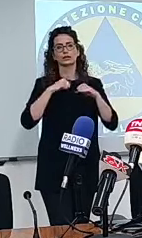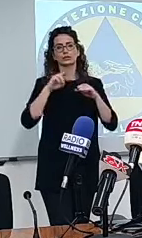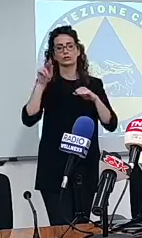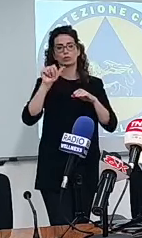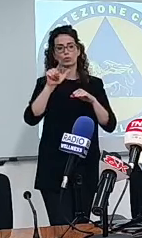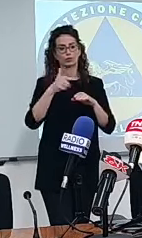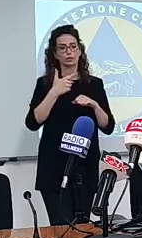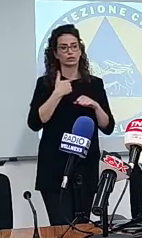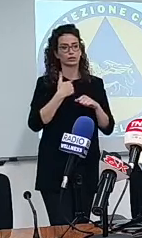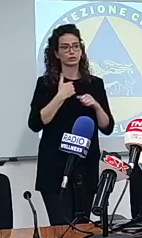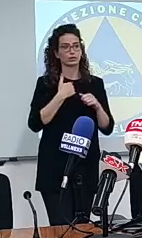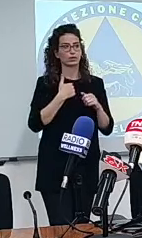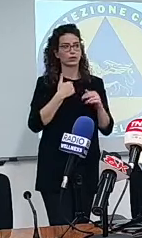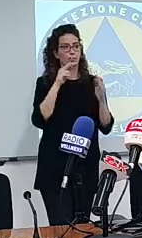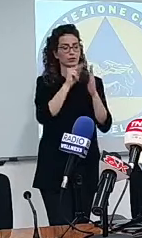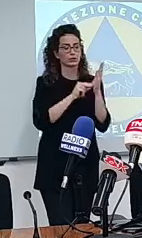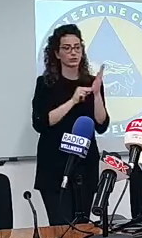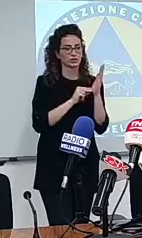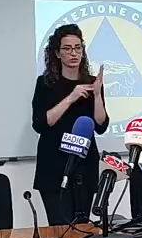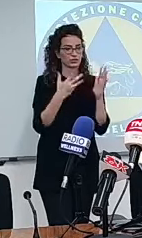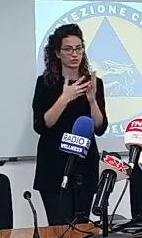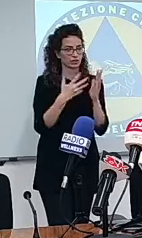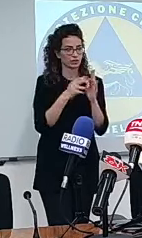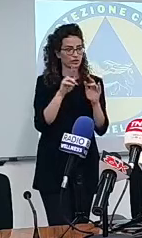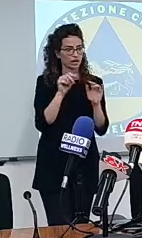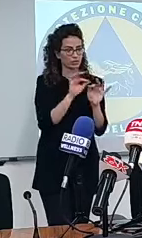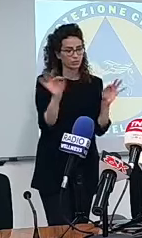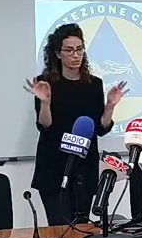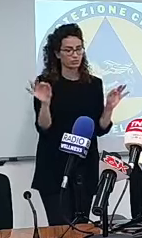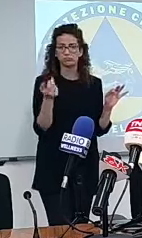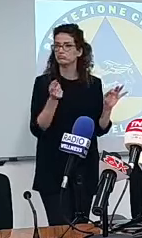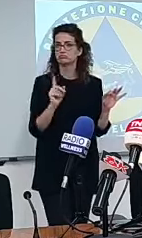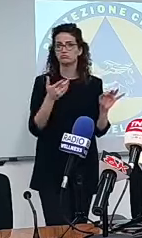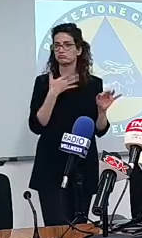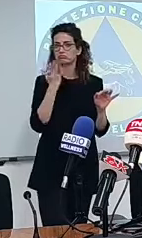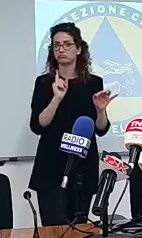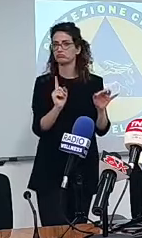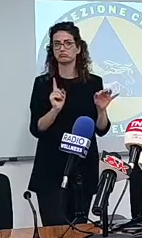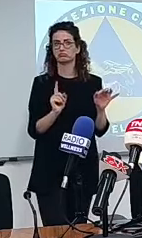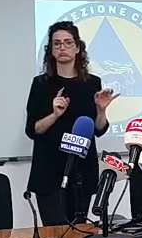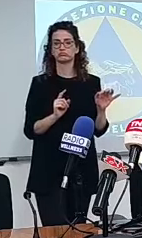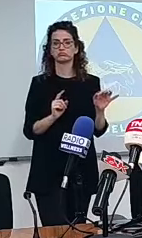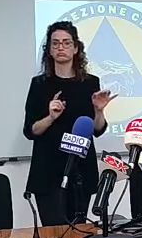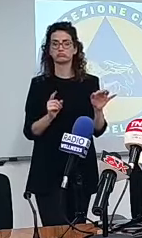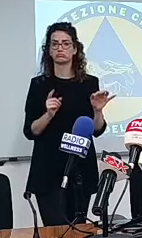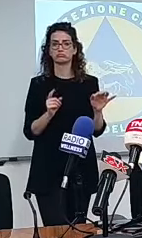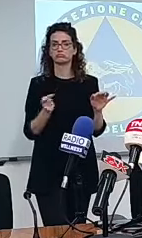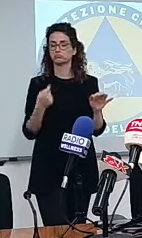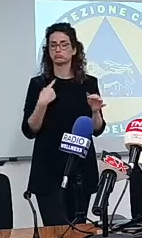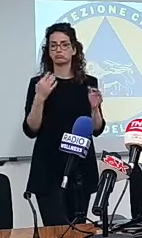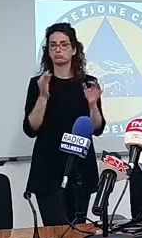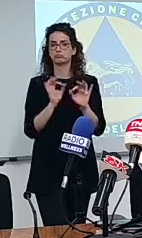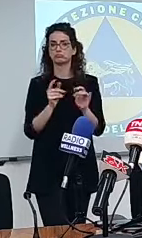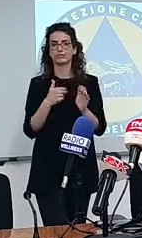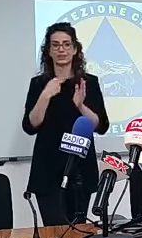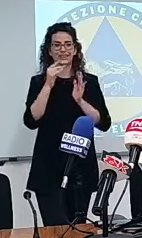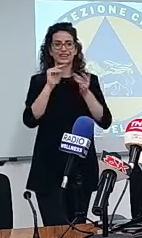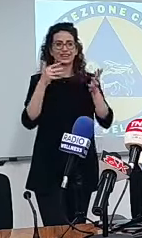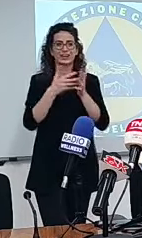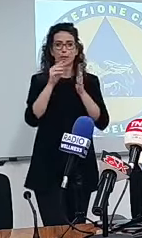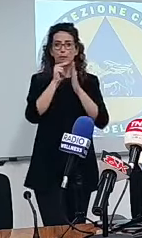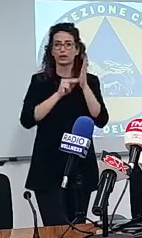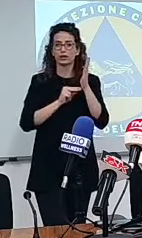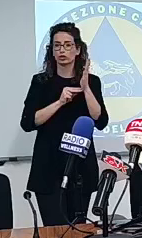nelle prenotazioni in alcune US? No. Sono sincera, non abbiamo avuto segnalazioni di difficoltà di prenotazione,